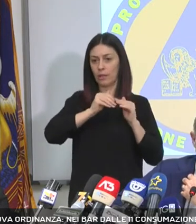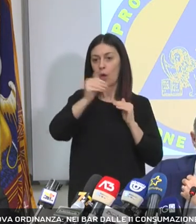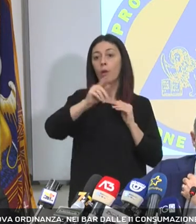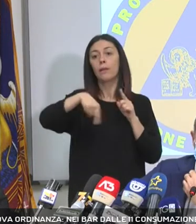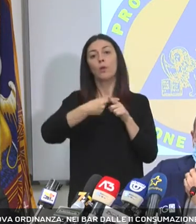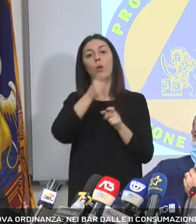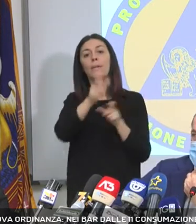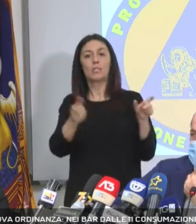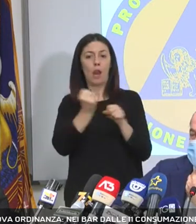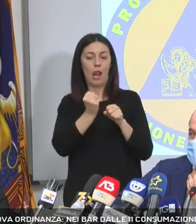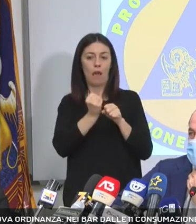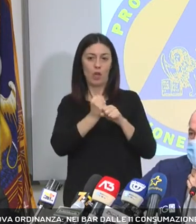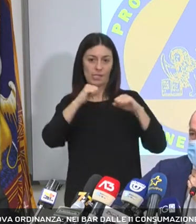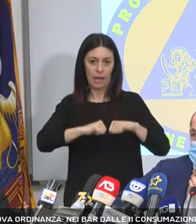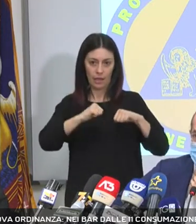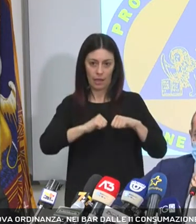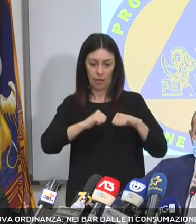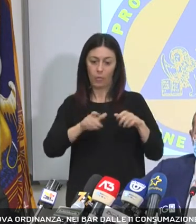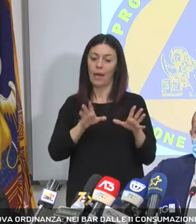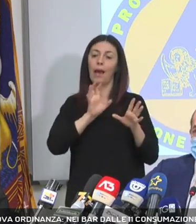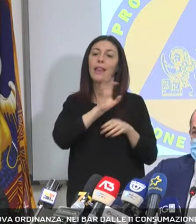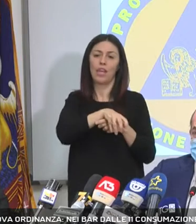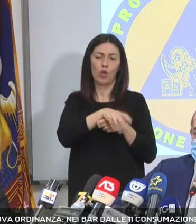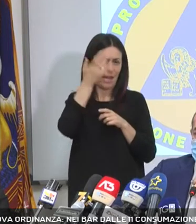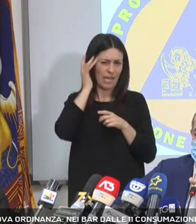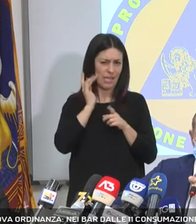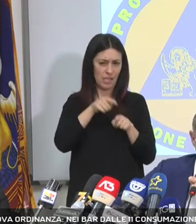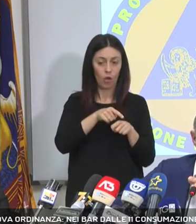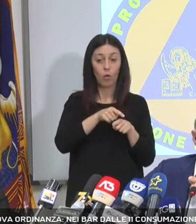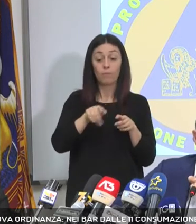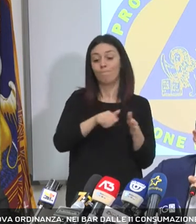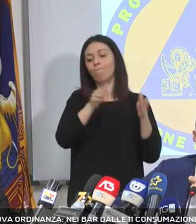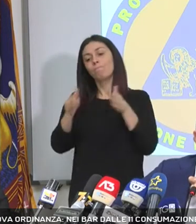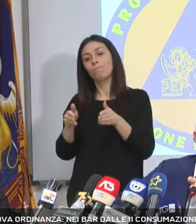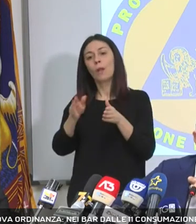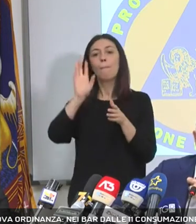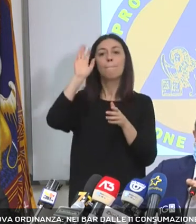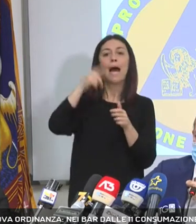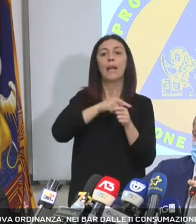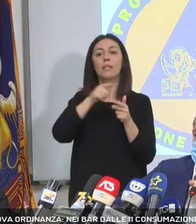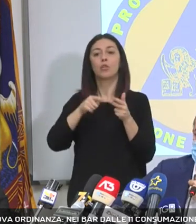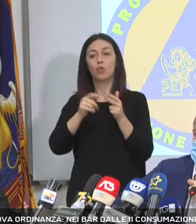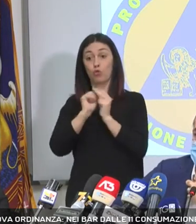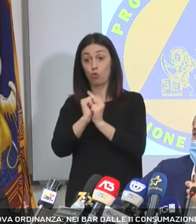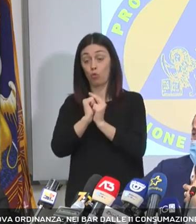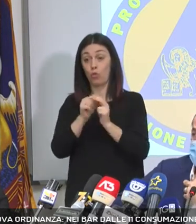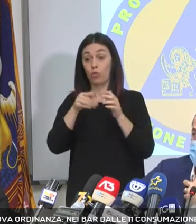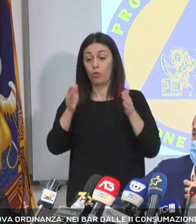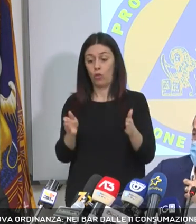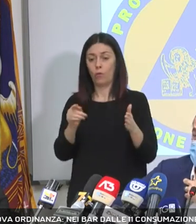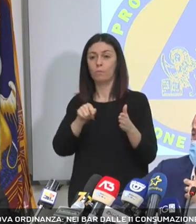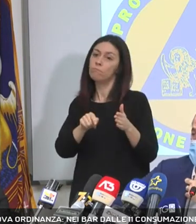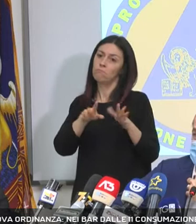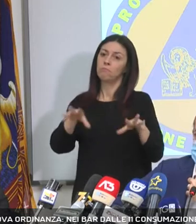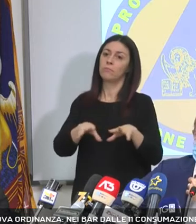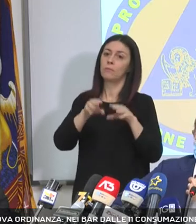comunque che sono categorie super a rischio poi arriva una seconda un secondo lotto marzo giugno dove si inizia andare